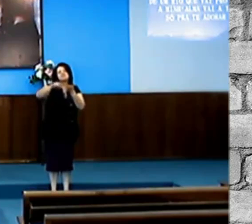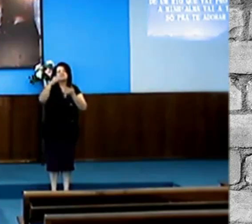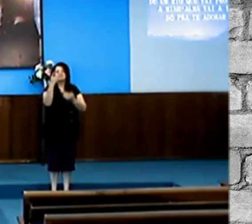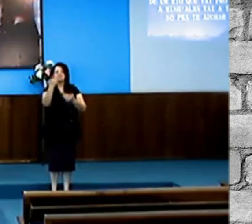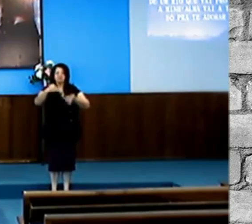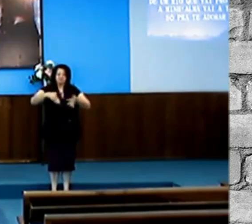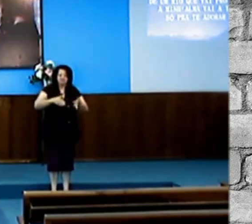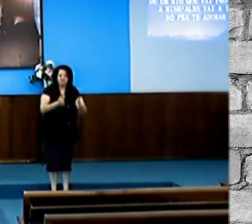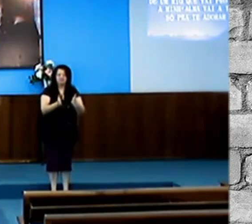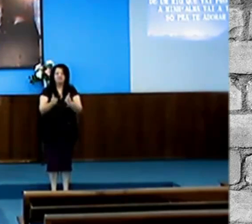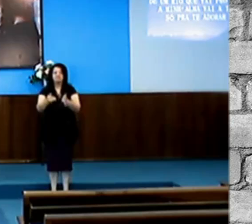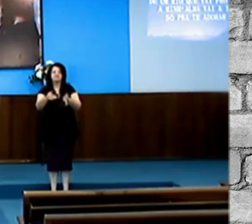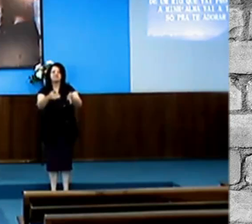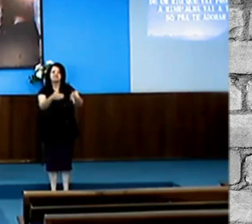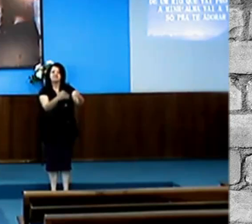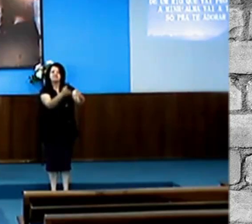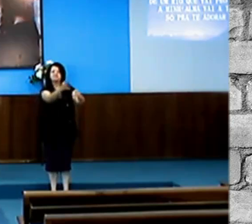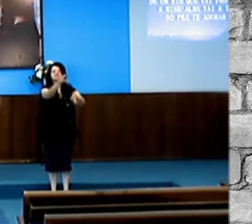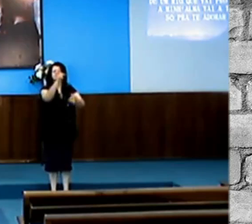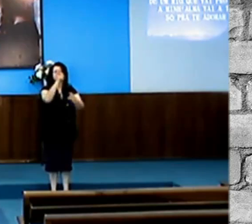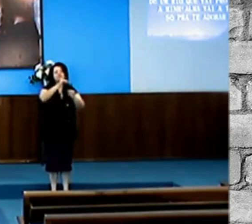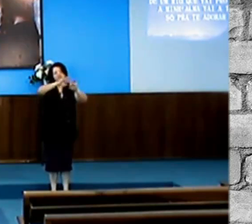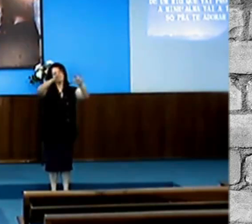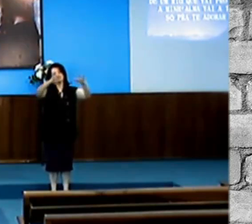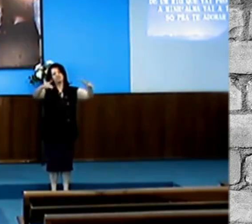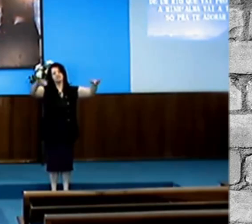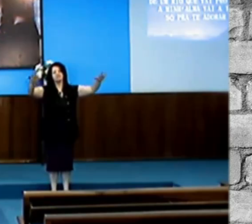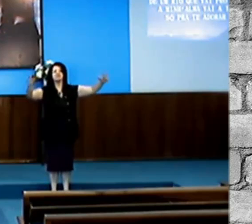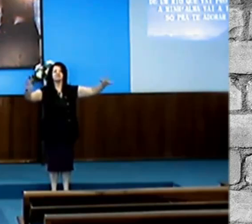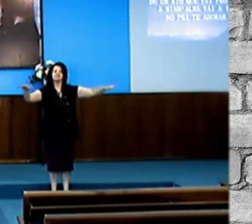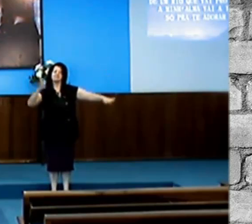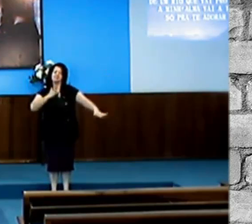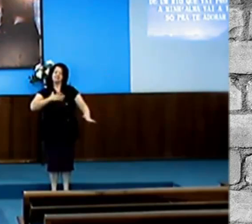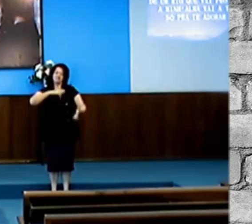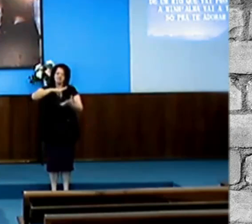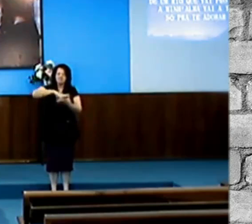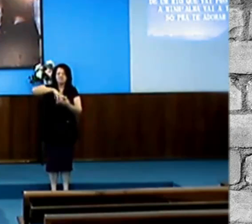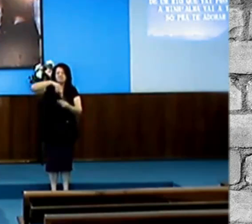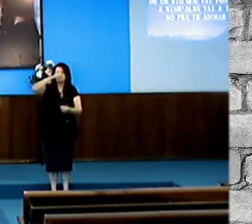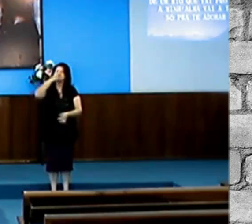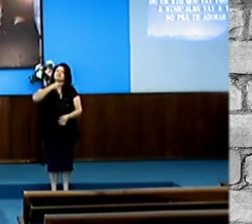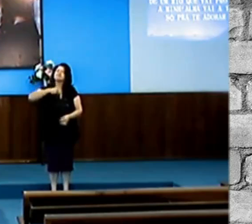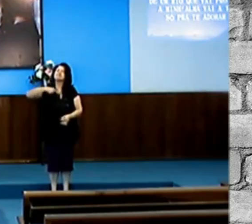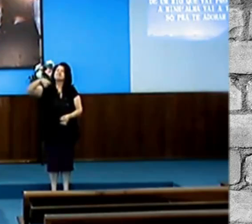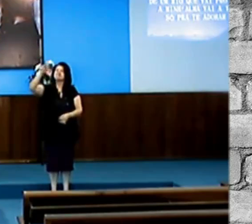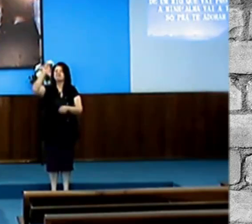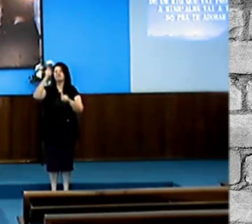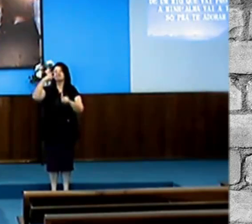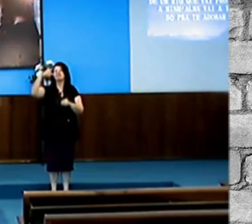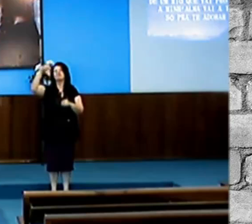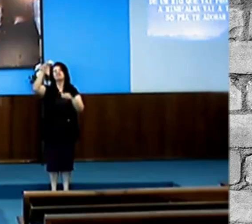cristalina de um rio que vai pro mar, a minha alma vai a